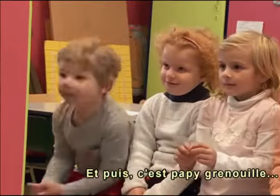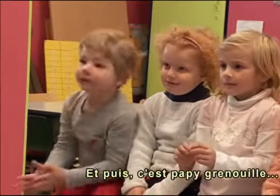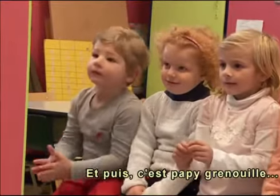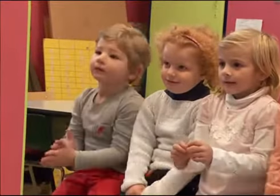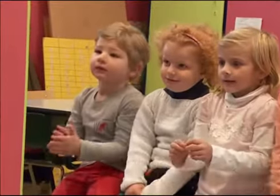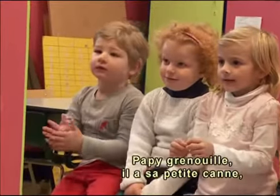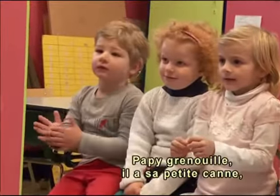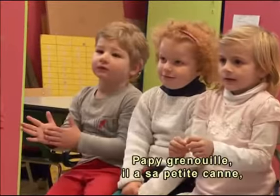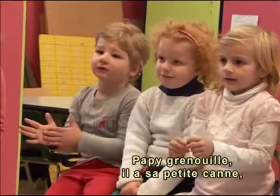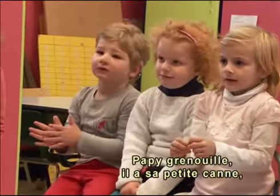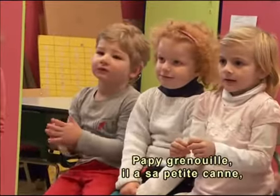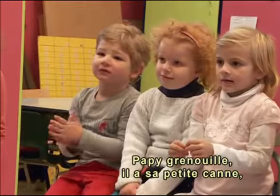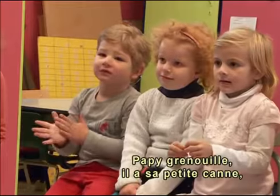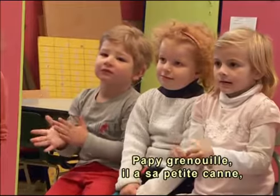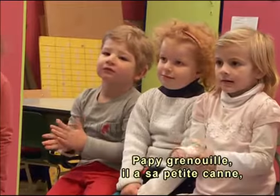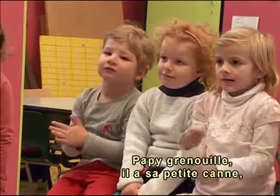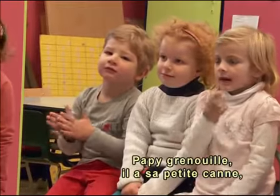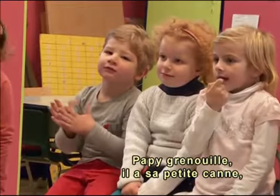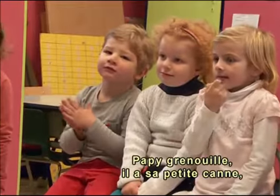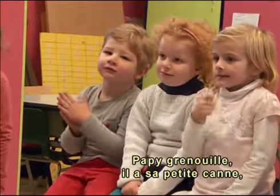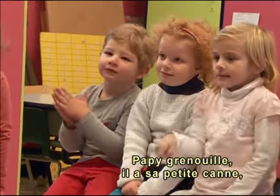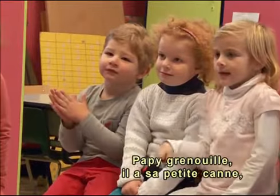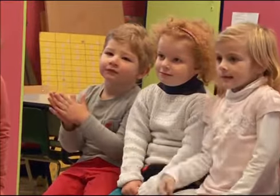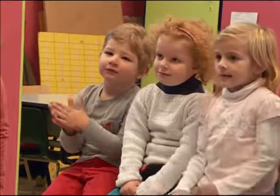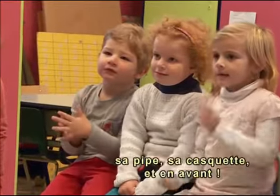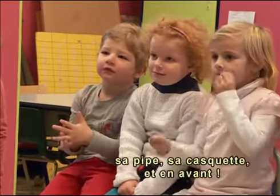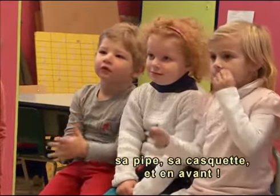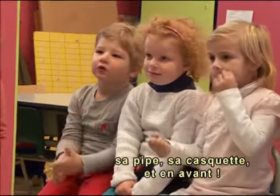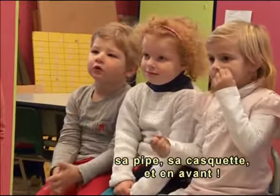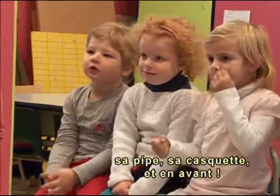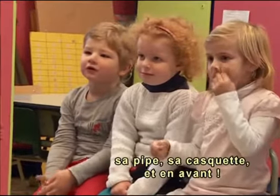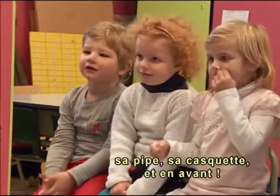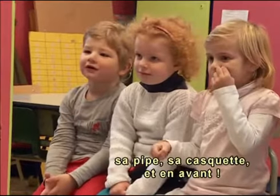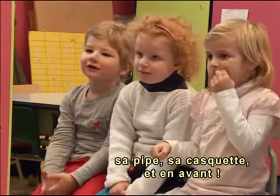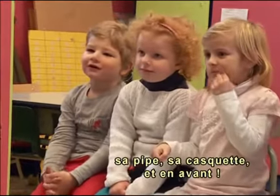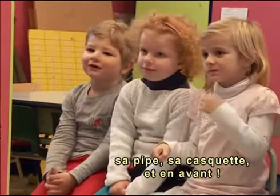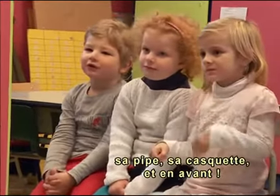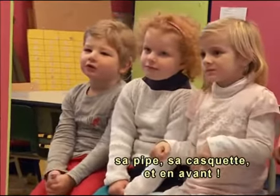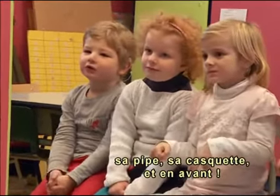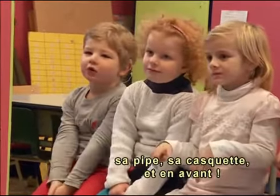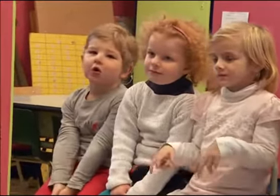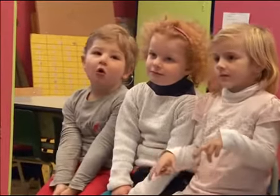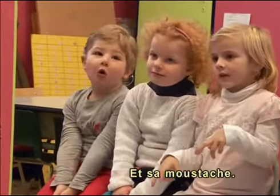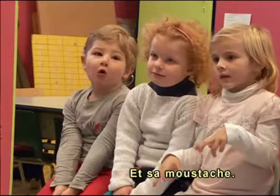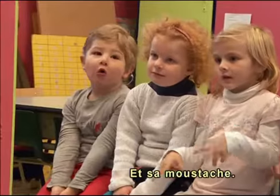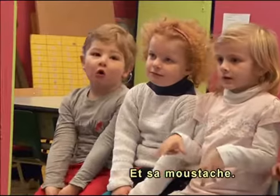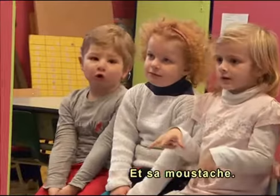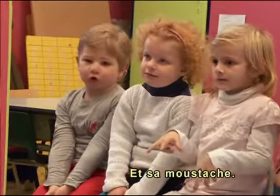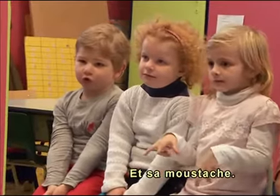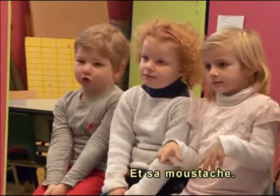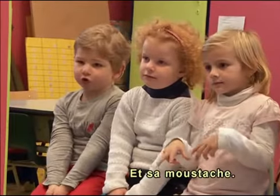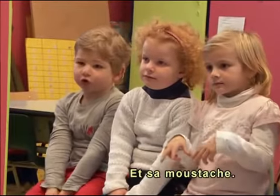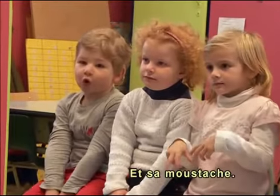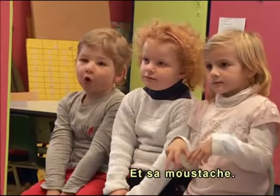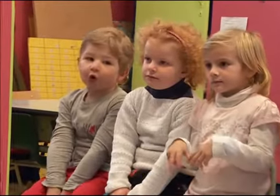Papy Grenouille. Papy Grenouille, il a sa petite canne, sa pipe, sa casquette et en avant.